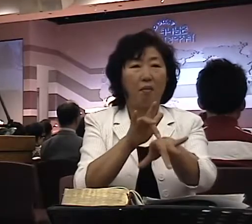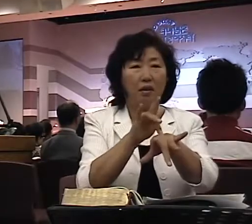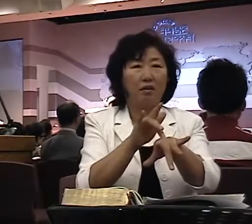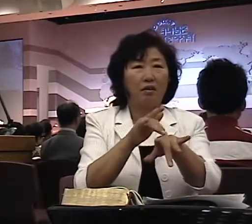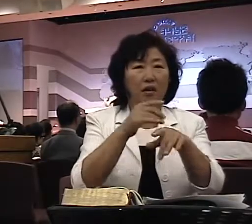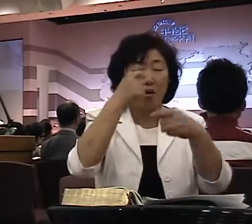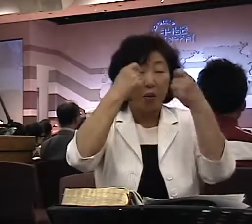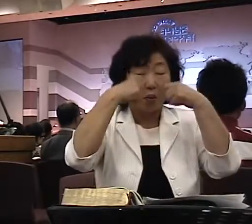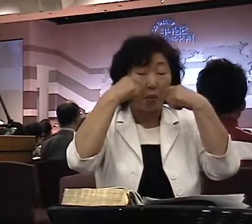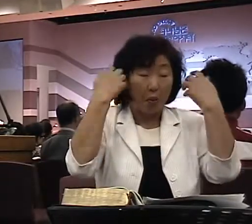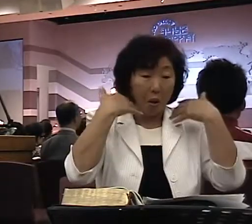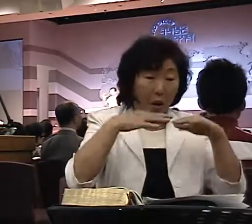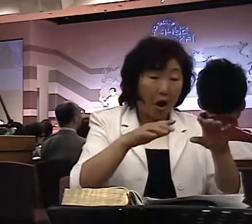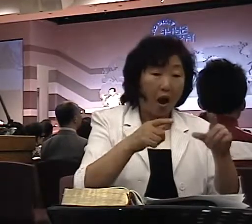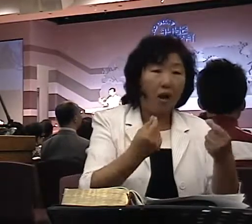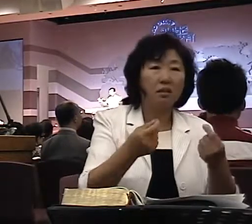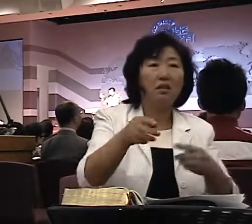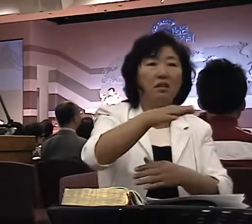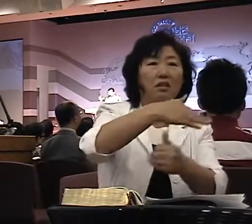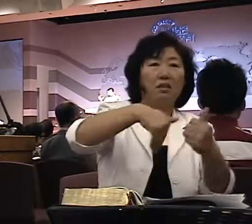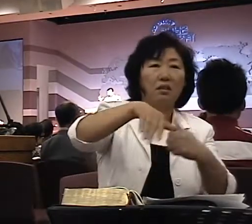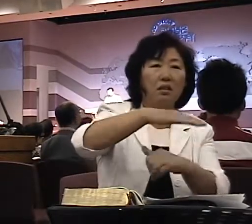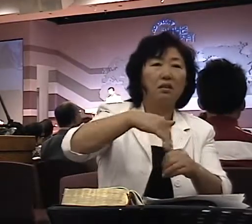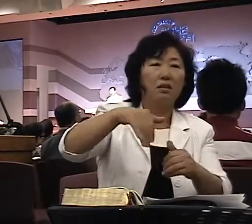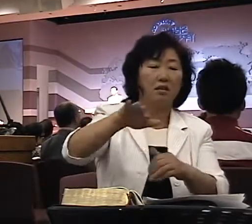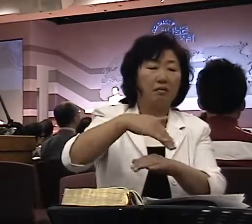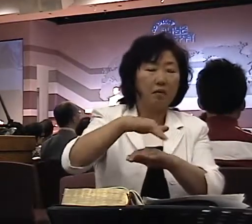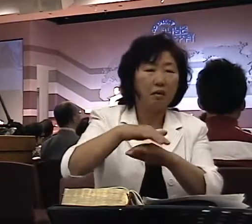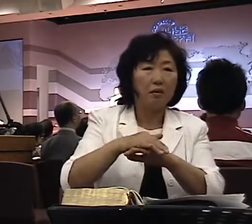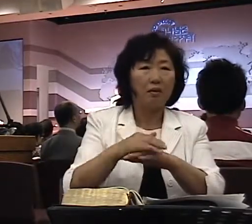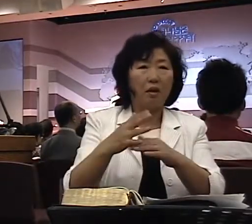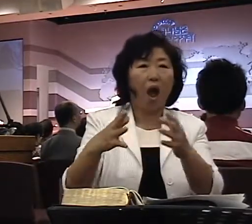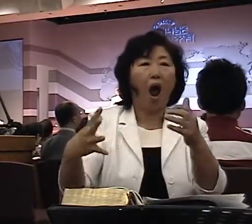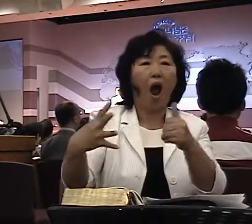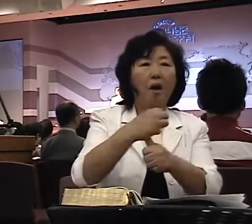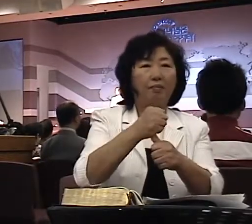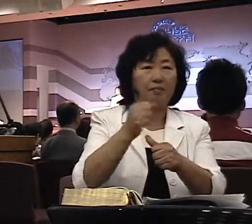우는 사자처럼 두루다니면서 삼킬 자를 찾고 있지만